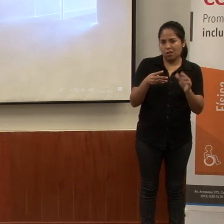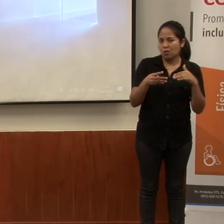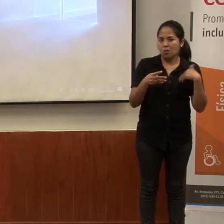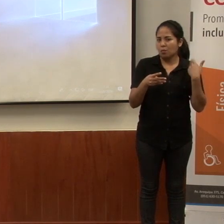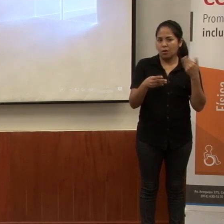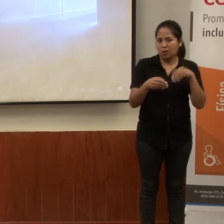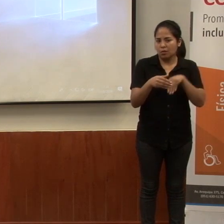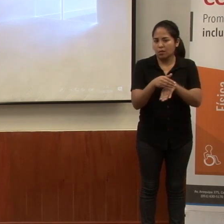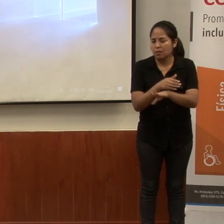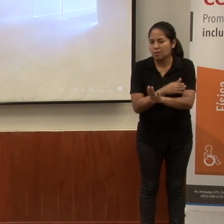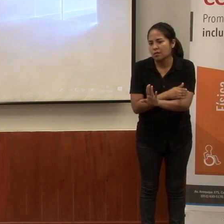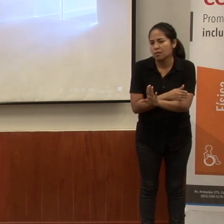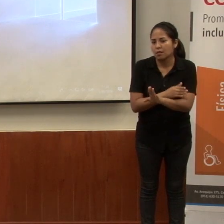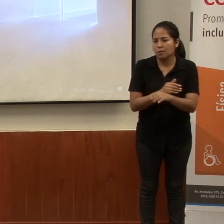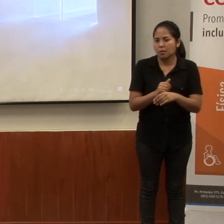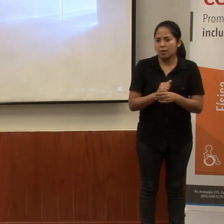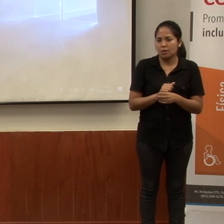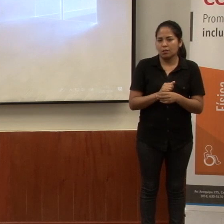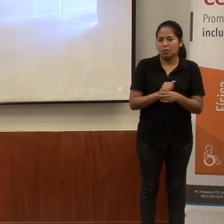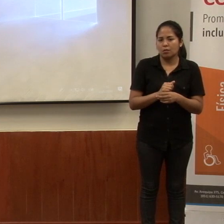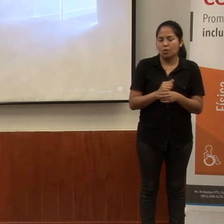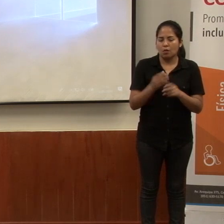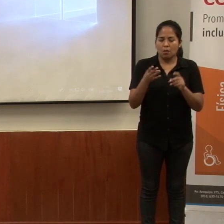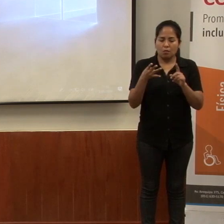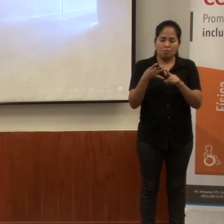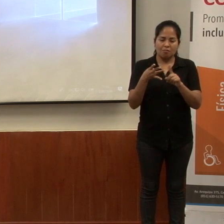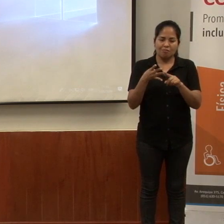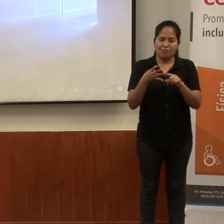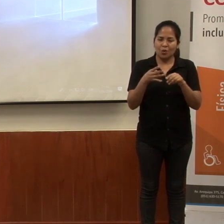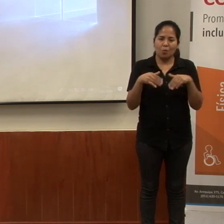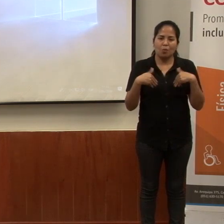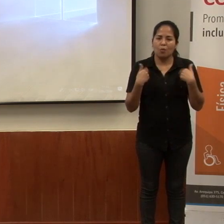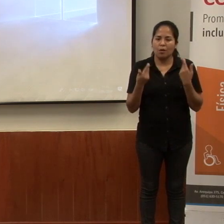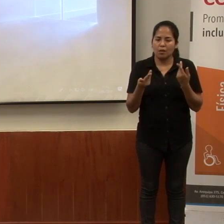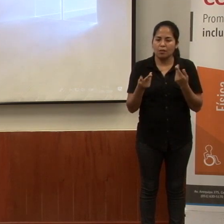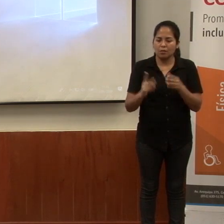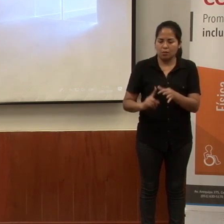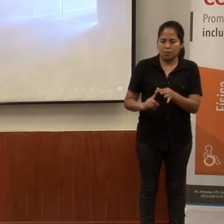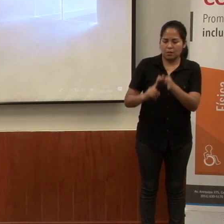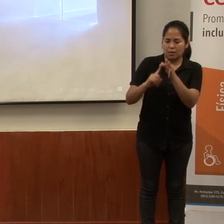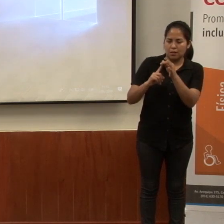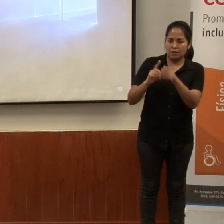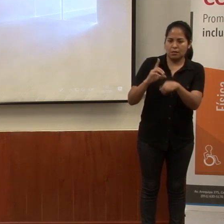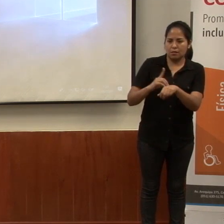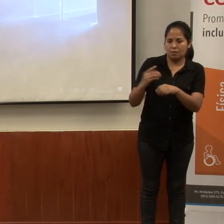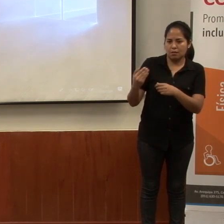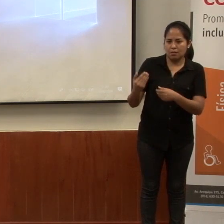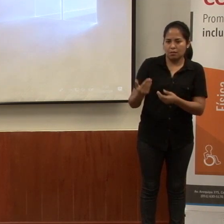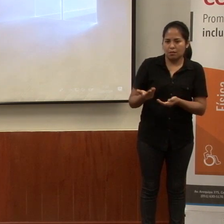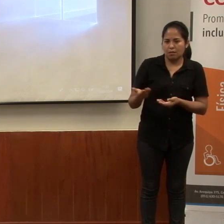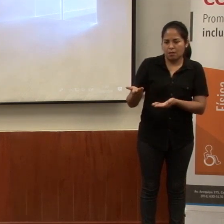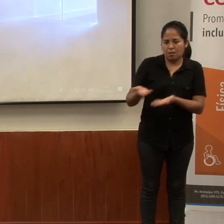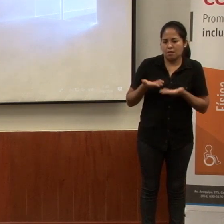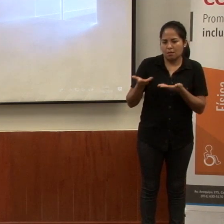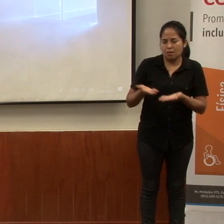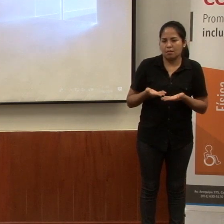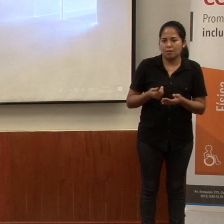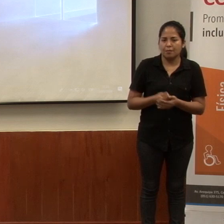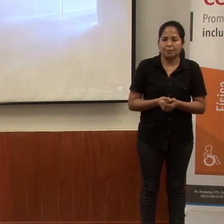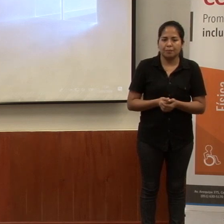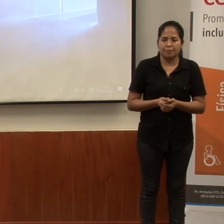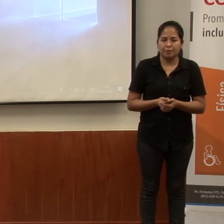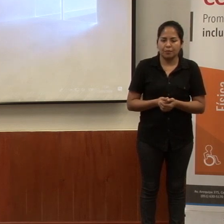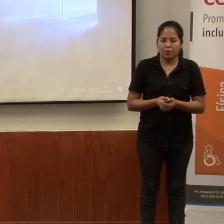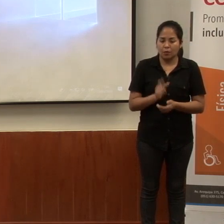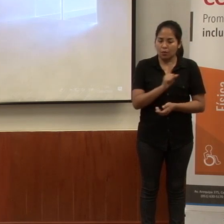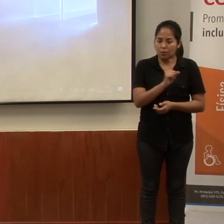internamiento. Si es categoría 3, no puedo tener un especialista. No, ya no somos un país de sobrevivencia, somos un país